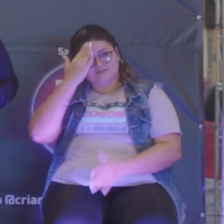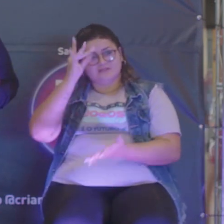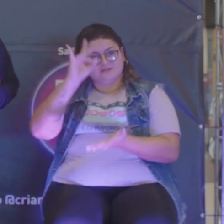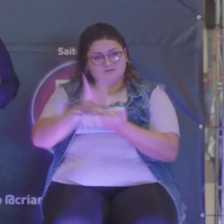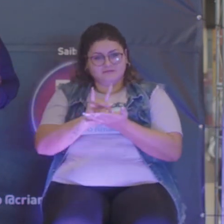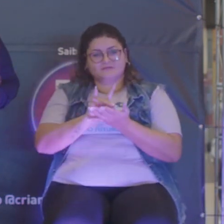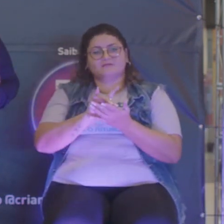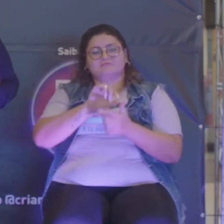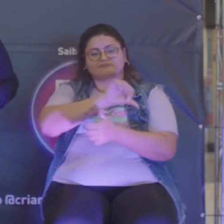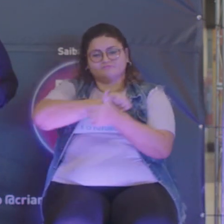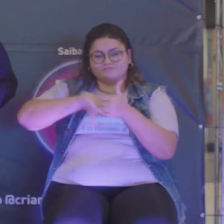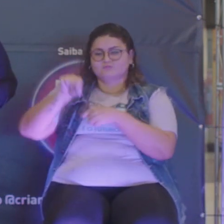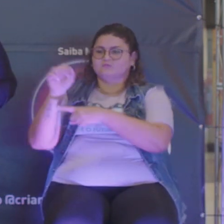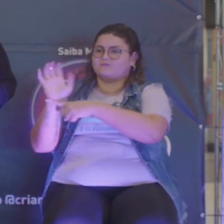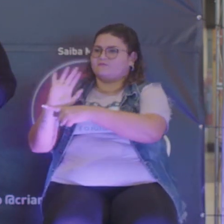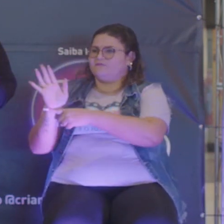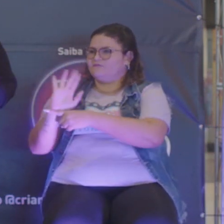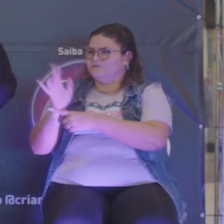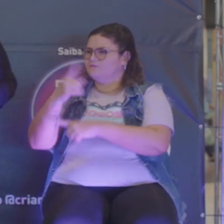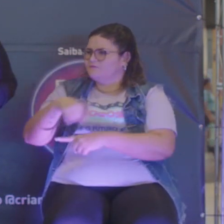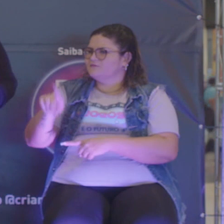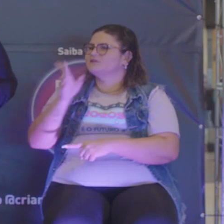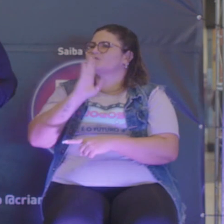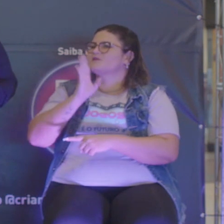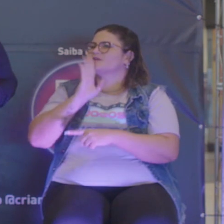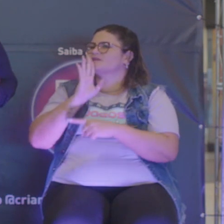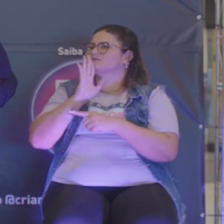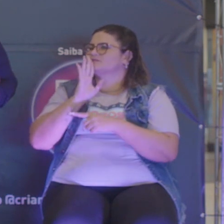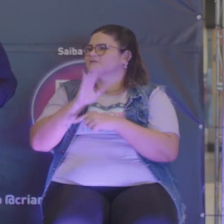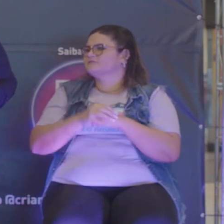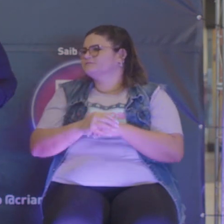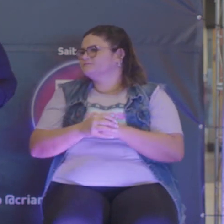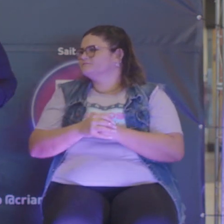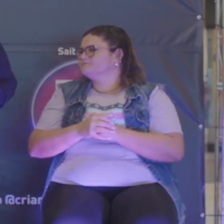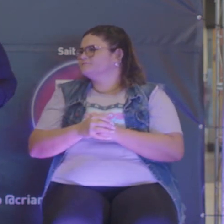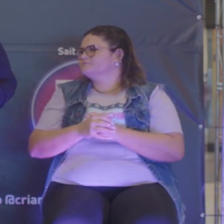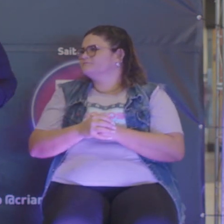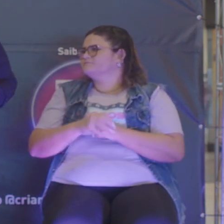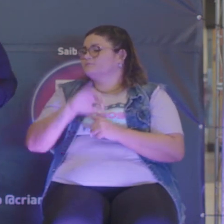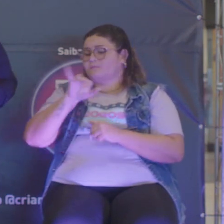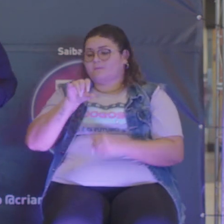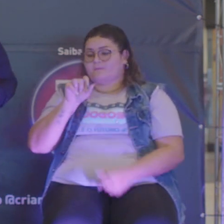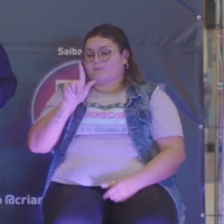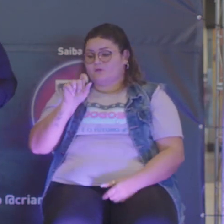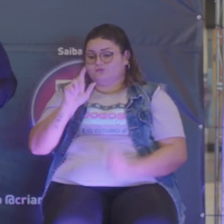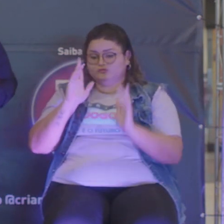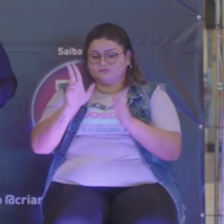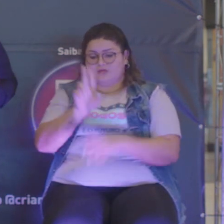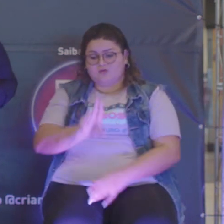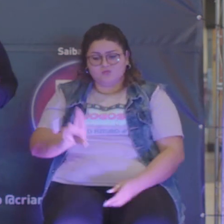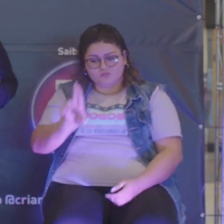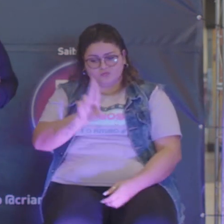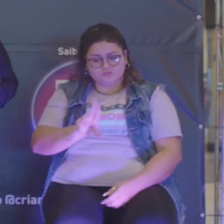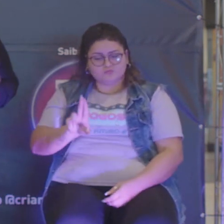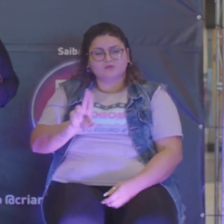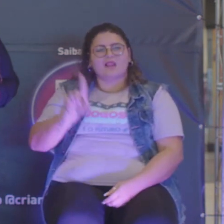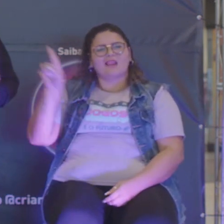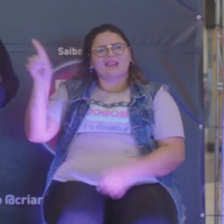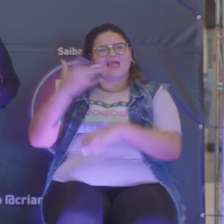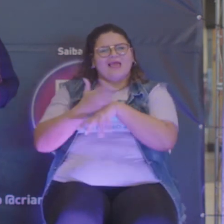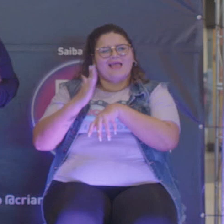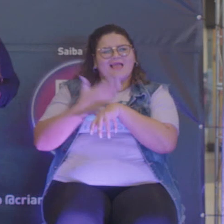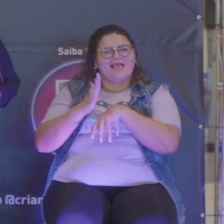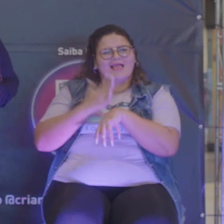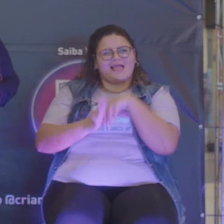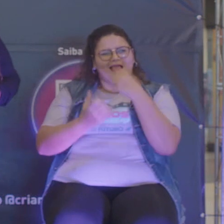estrear no cinema, então fica o convite para vocês conhecerem esse filme. O jogo já está sendo usado. Quem fez autoescola teve que fazer